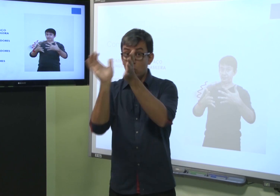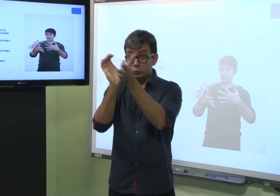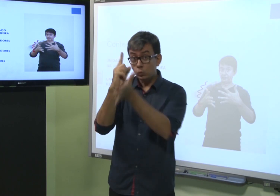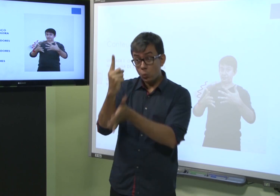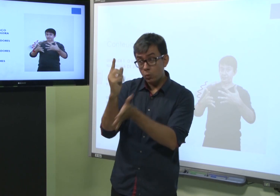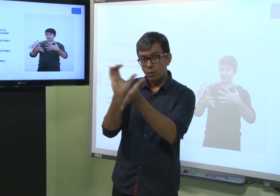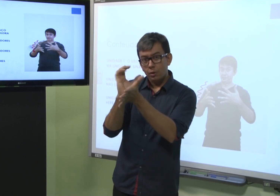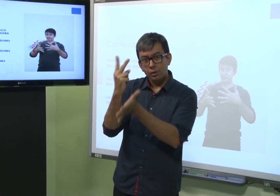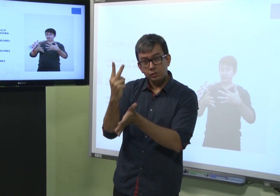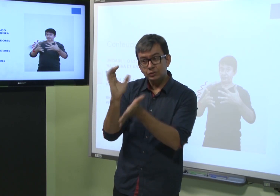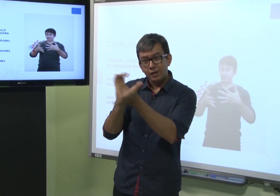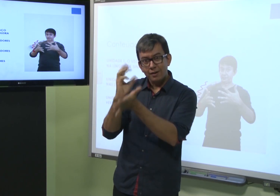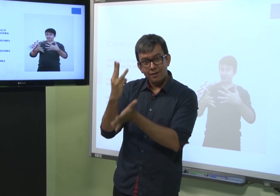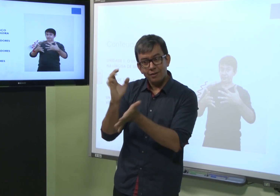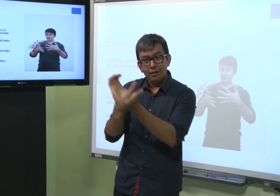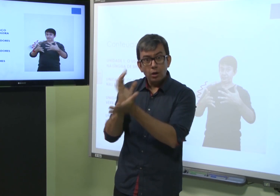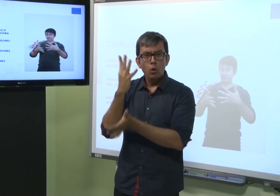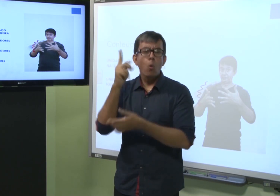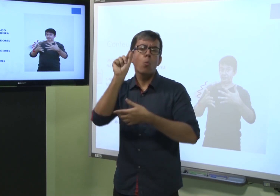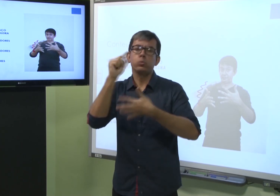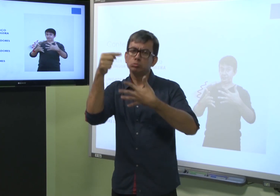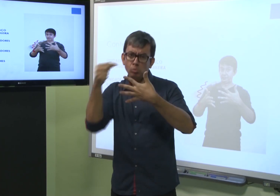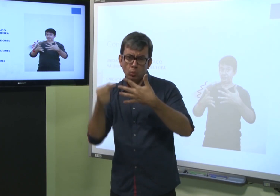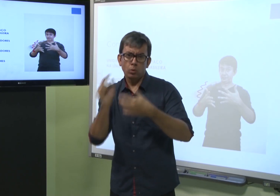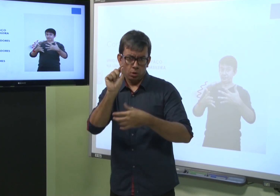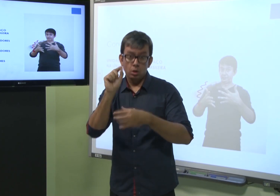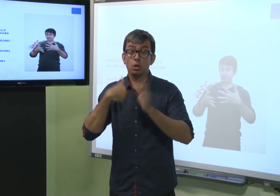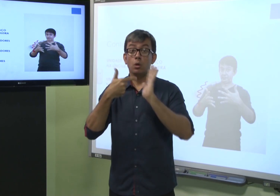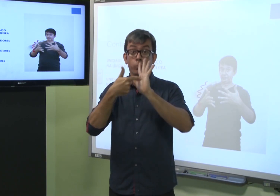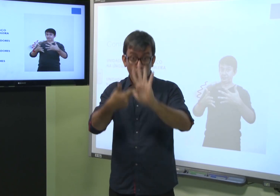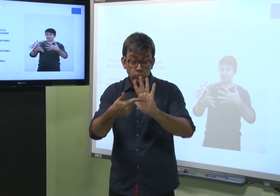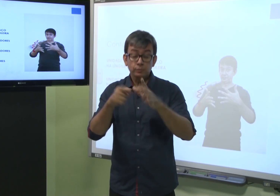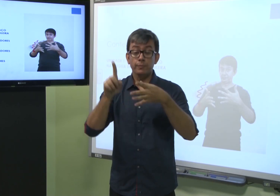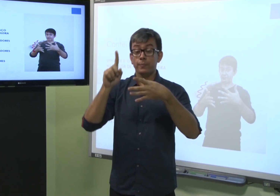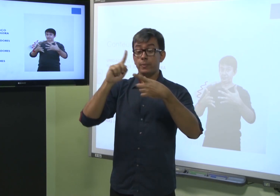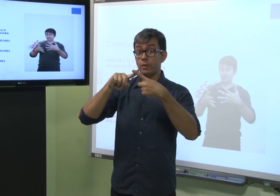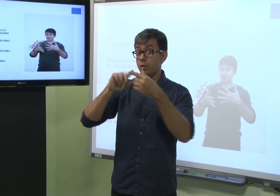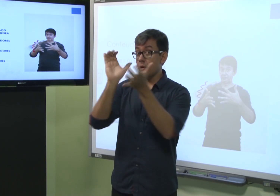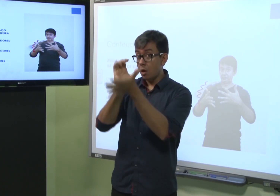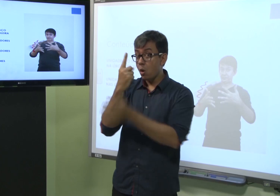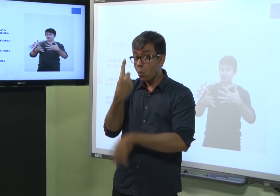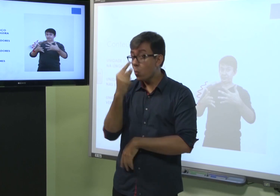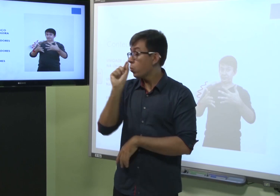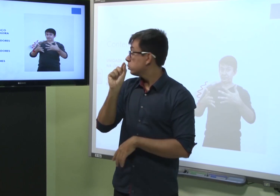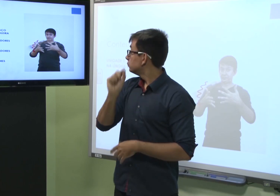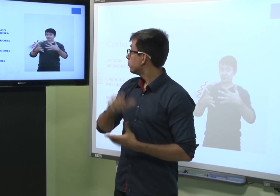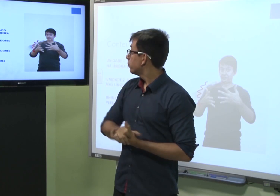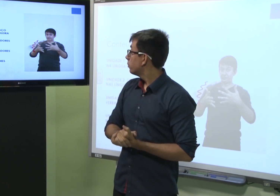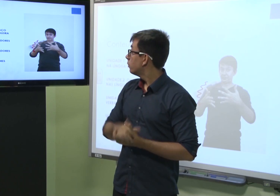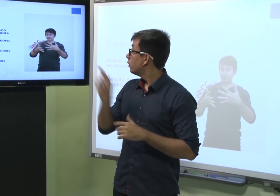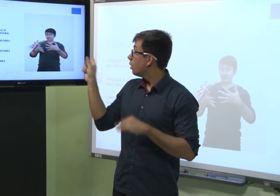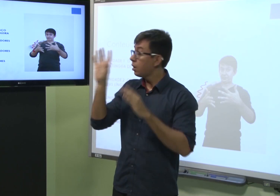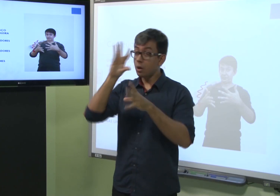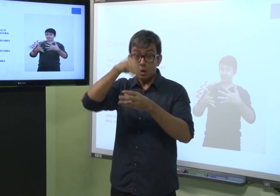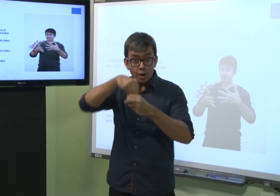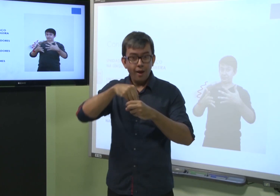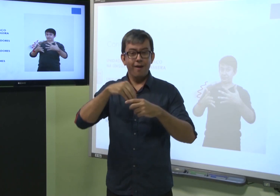será dividido em 4 unidades, 1, 2, 3 e 4. Então, na unidade 1,